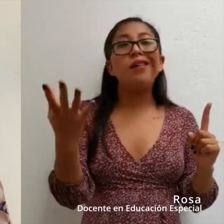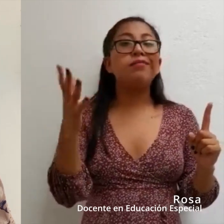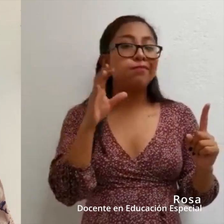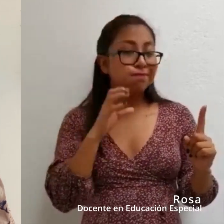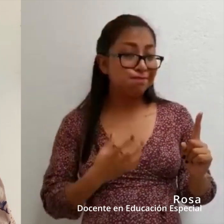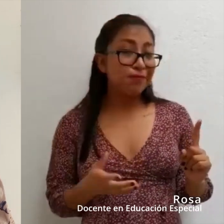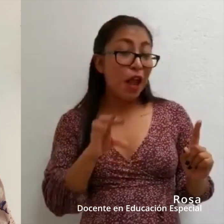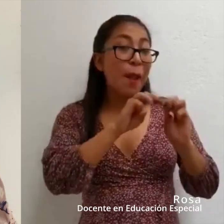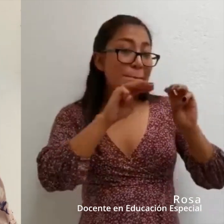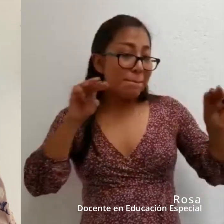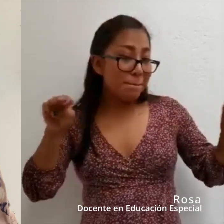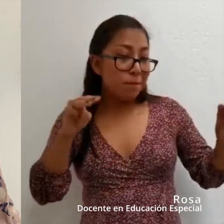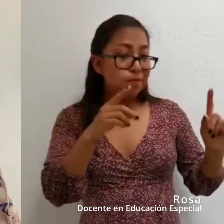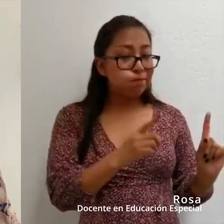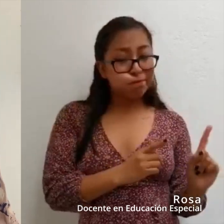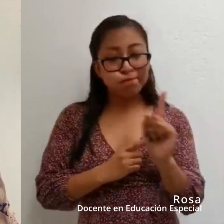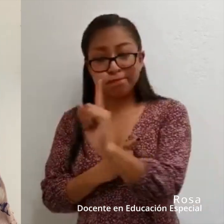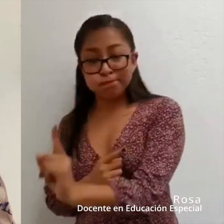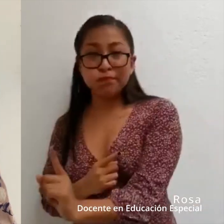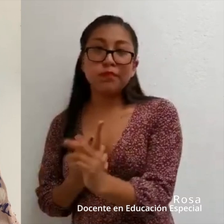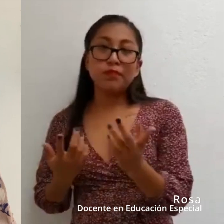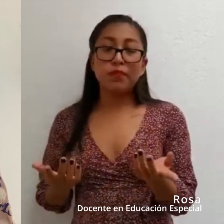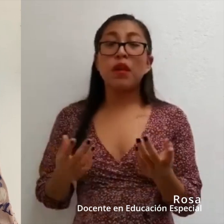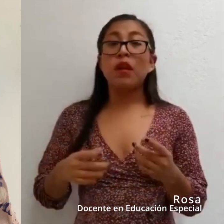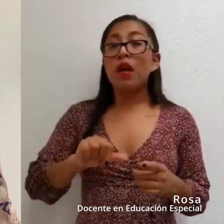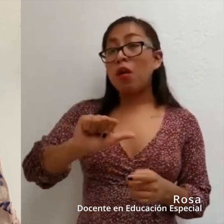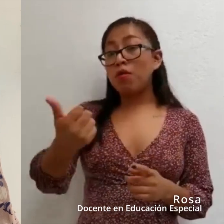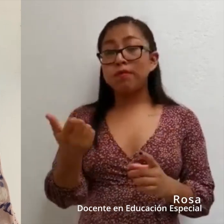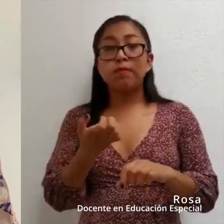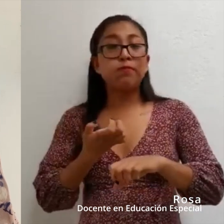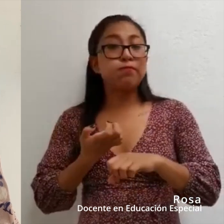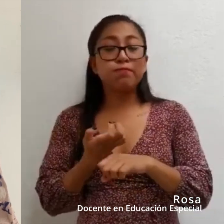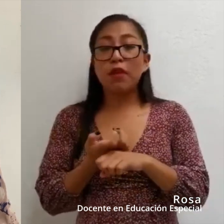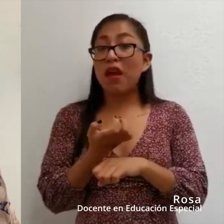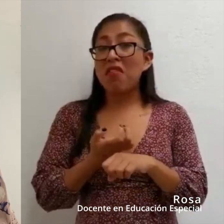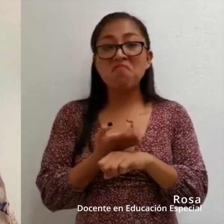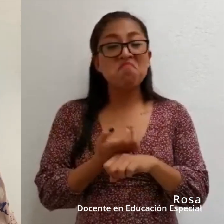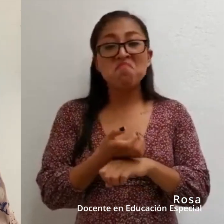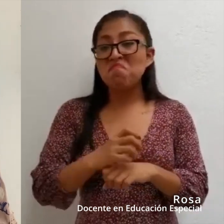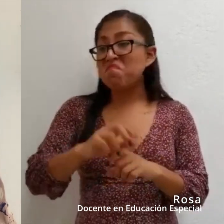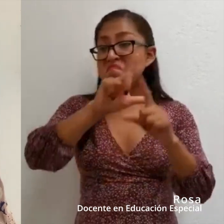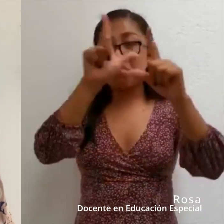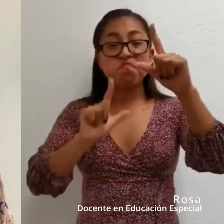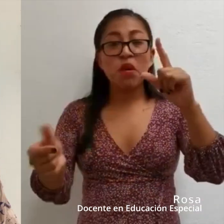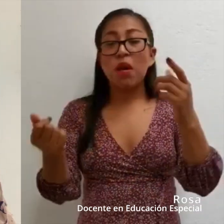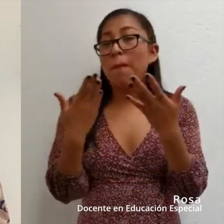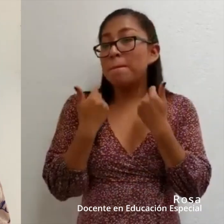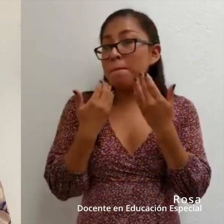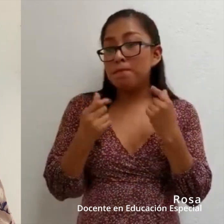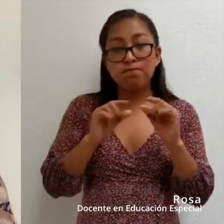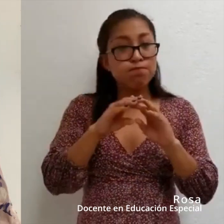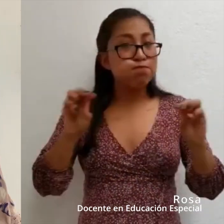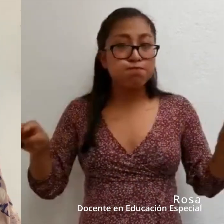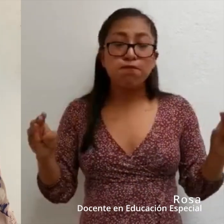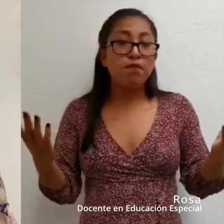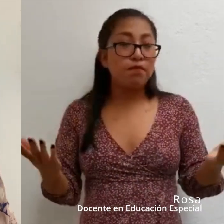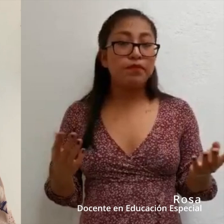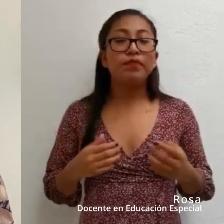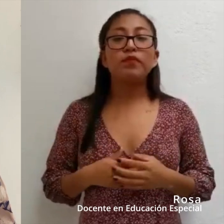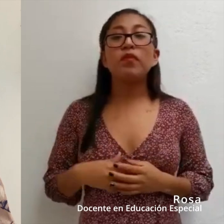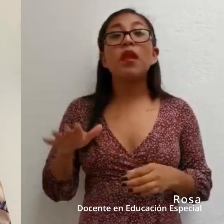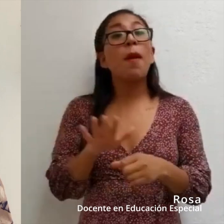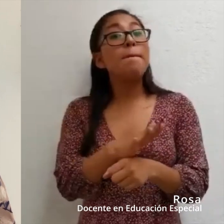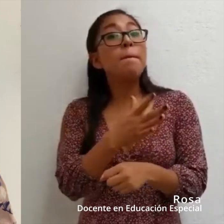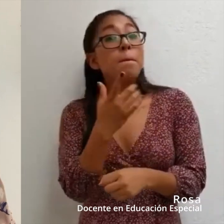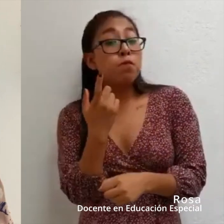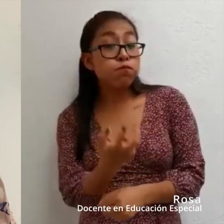que una de sus opciones es tomar el metro. En cambio, en otros estados de la República, el metro no es una opción.